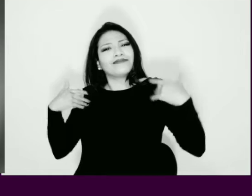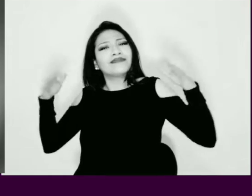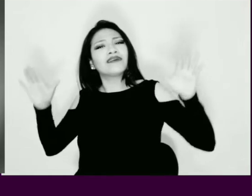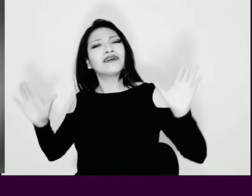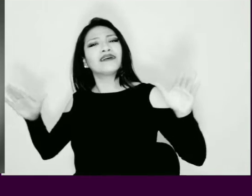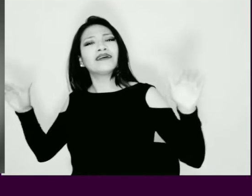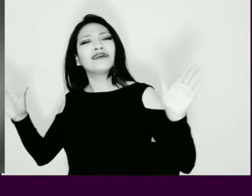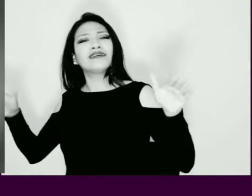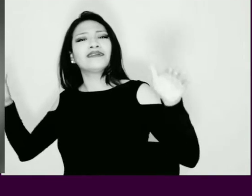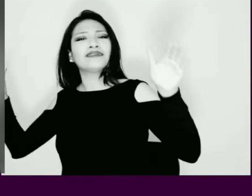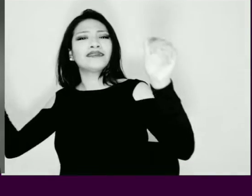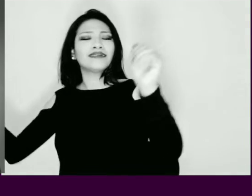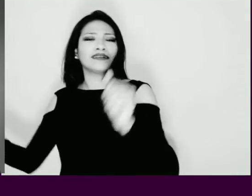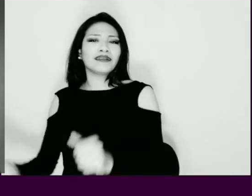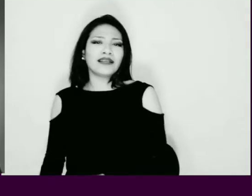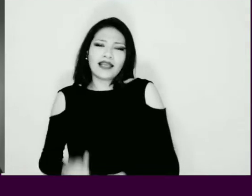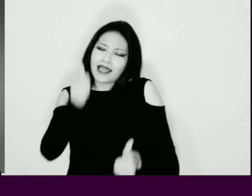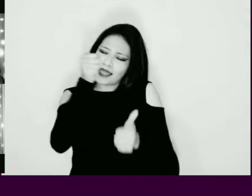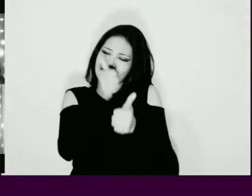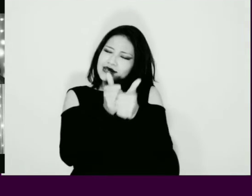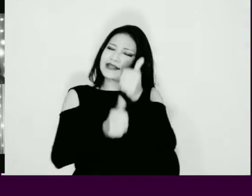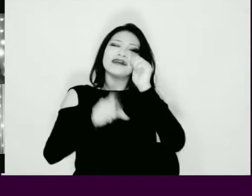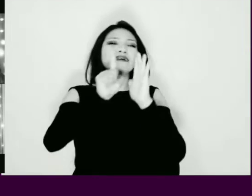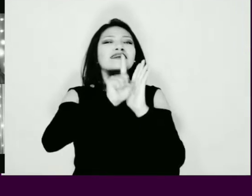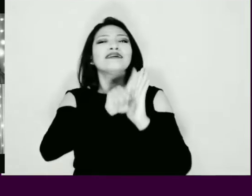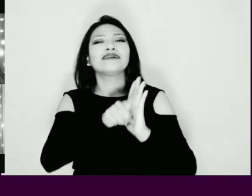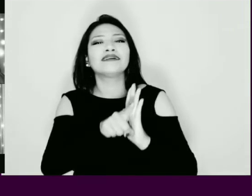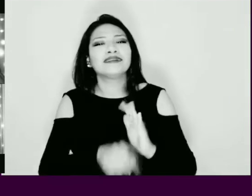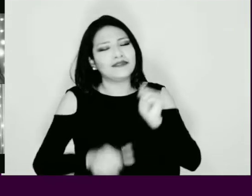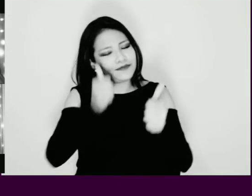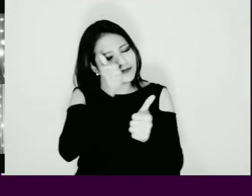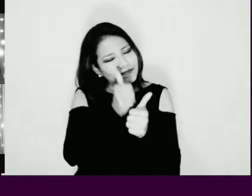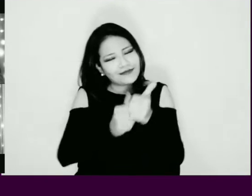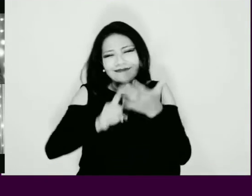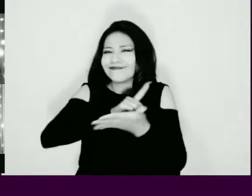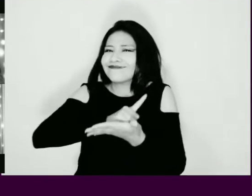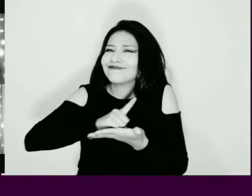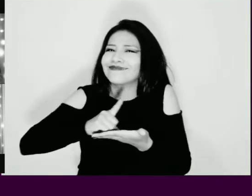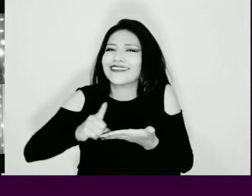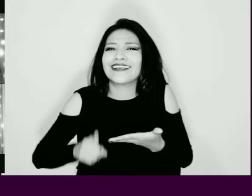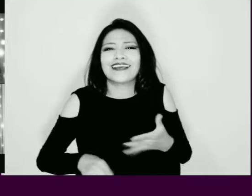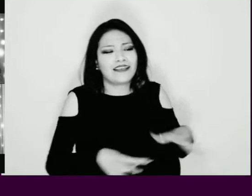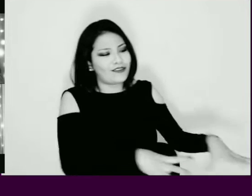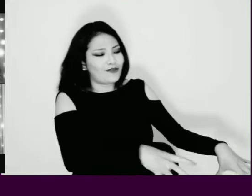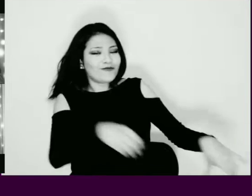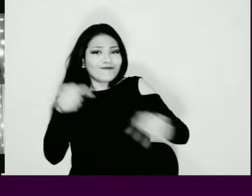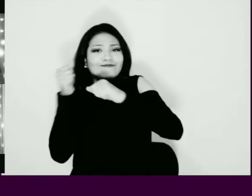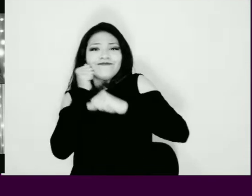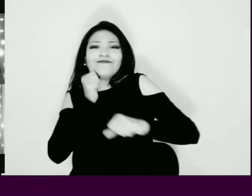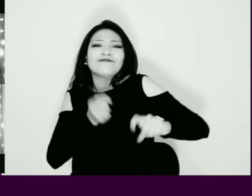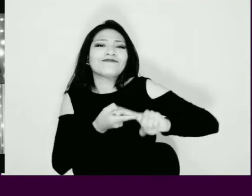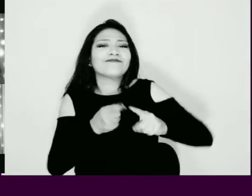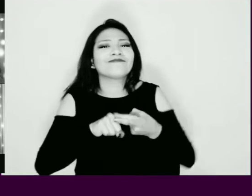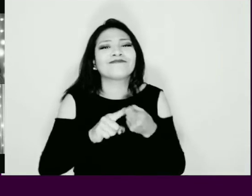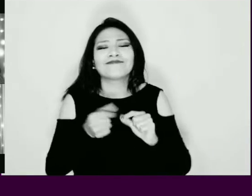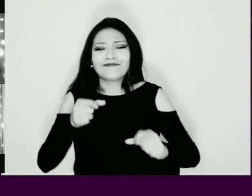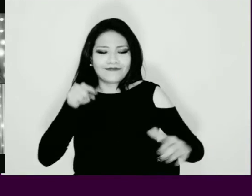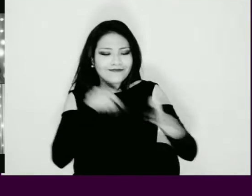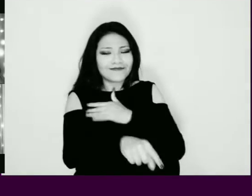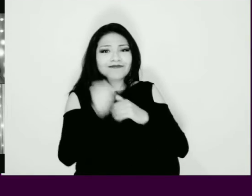alas A cada minuto de cada semana Nos roban amigas, nos matan